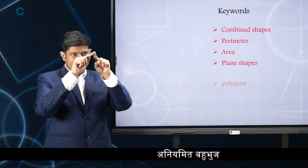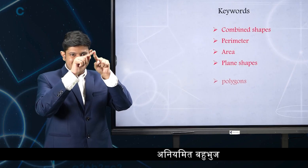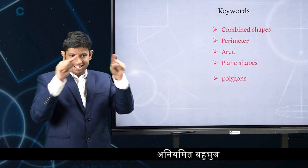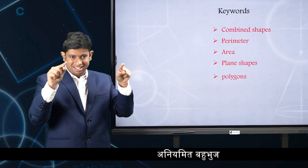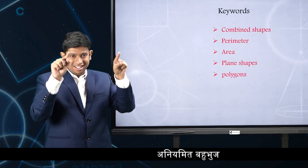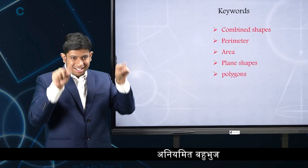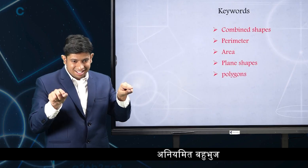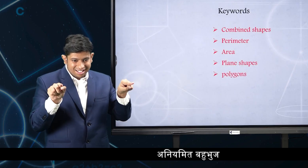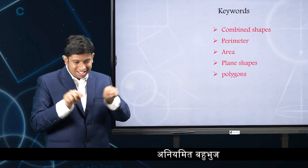अनियमित बहुभुज,